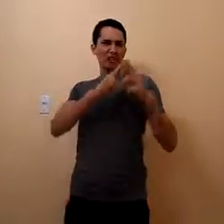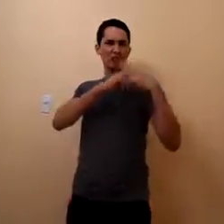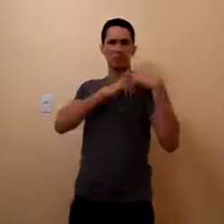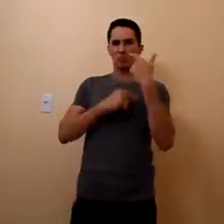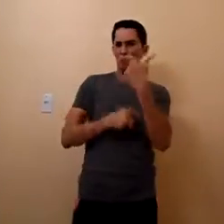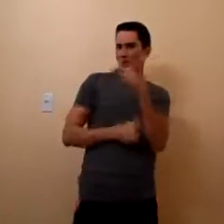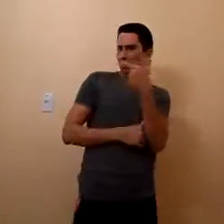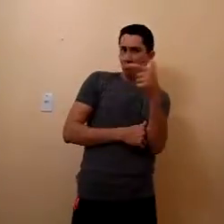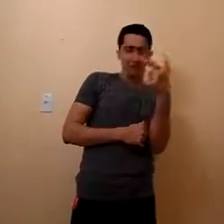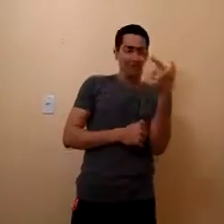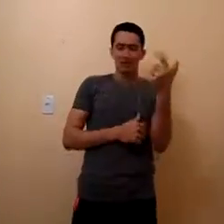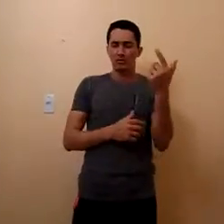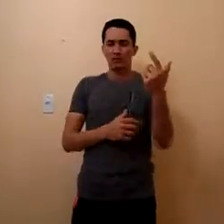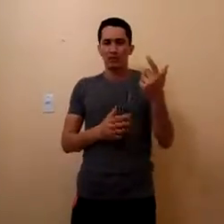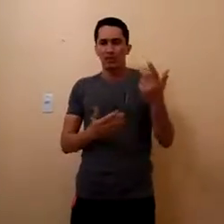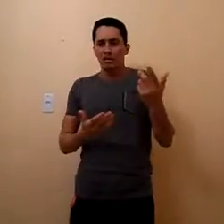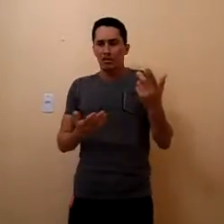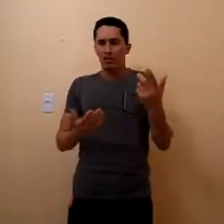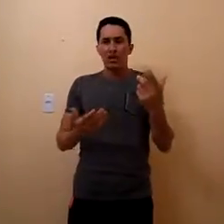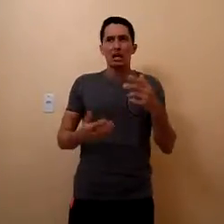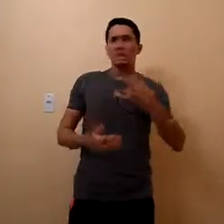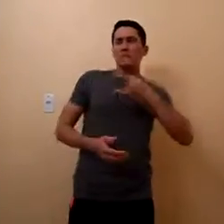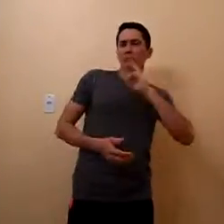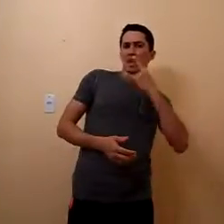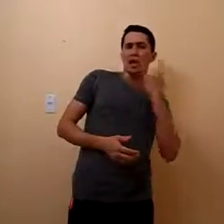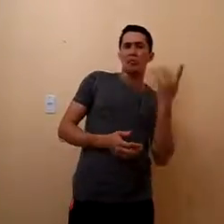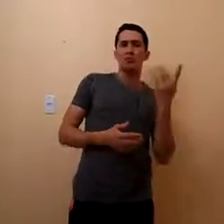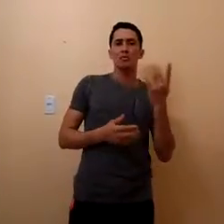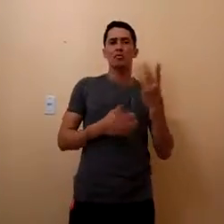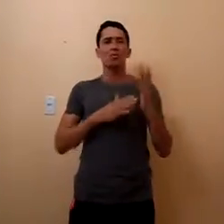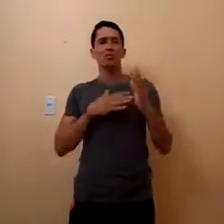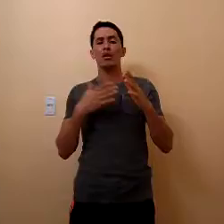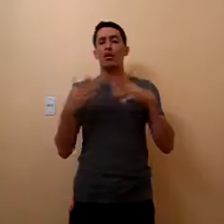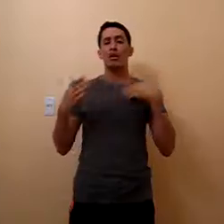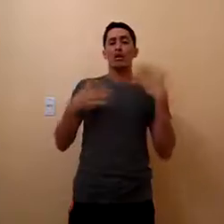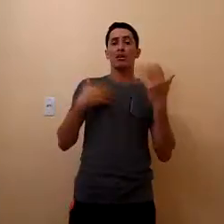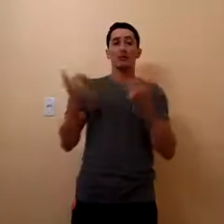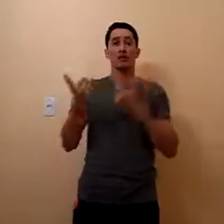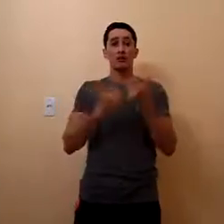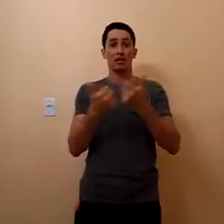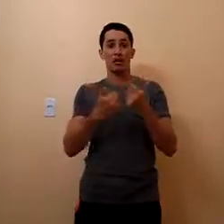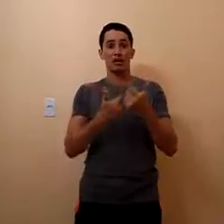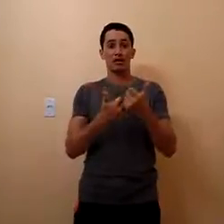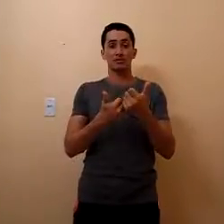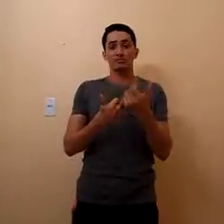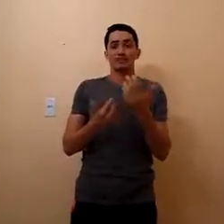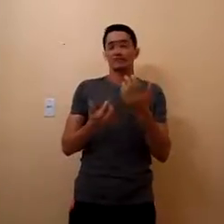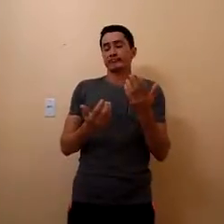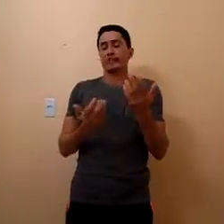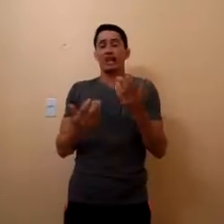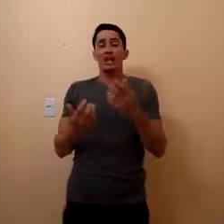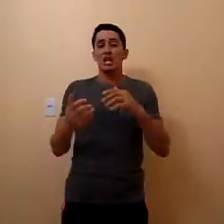chamo irresponsáveis, aqueles que bebem e transgridem todo o código, a quem eu chamo de assassinos do asfalto, que eles